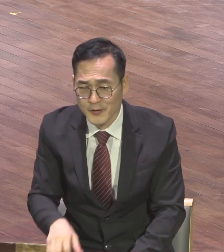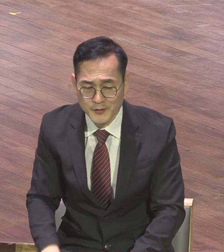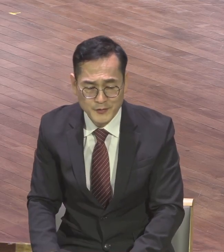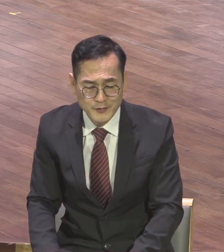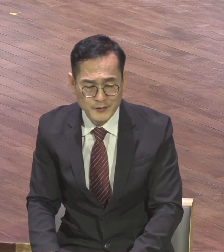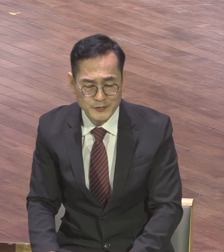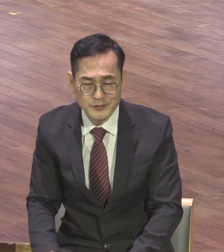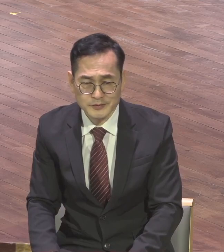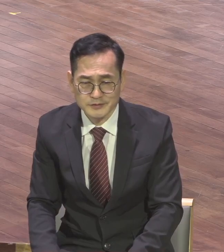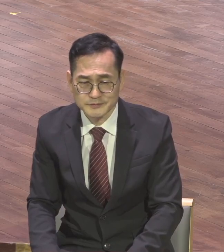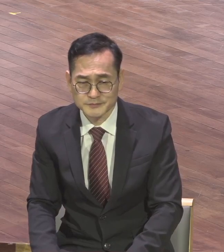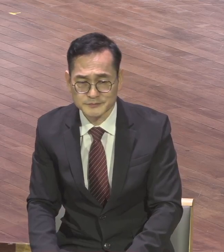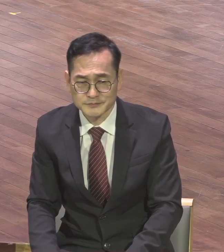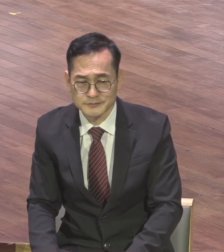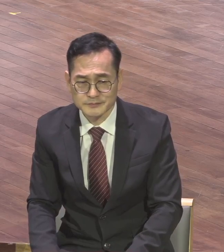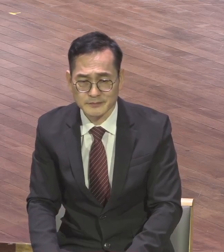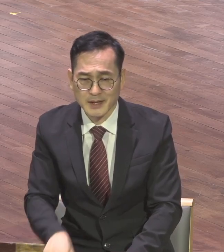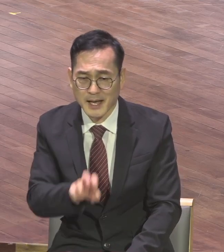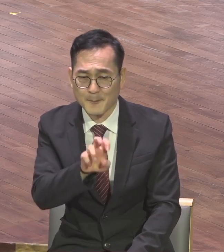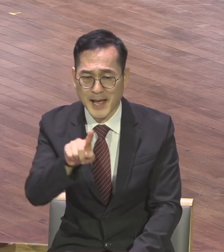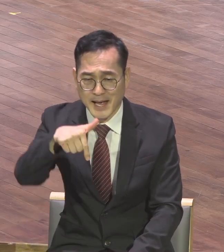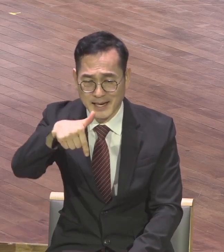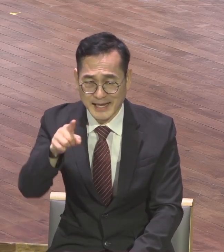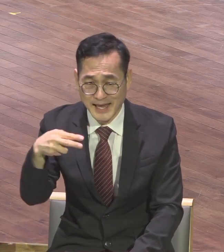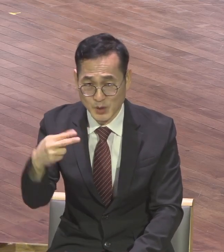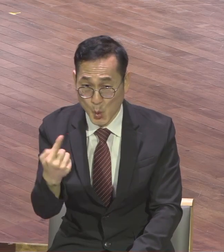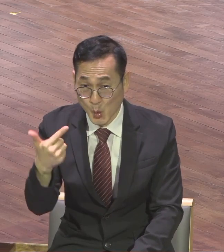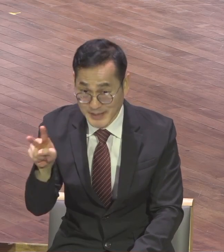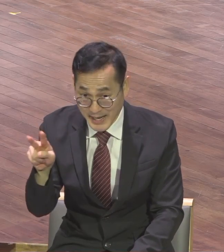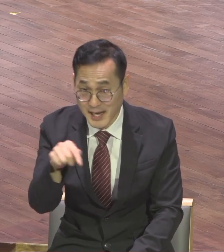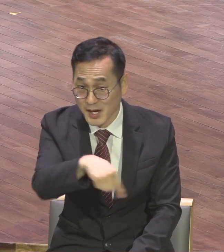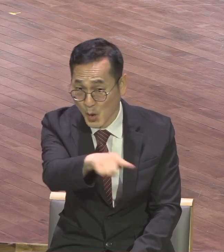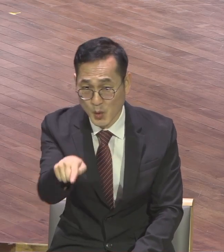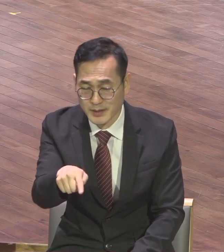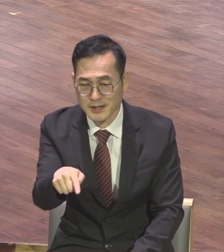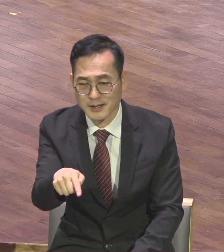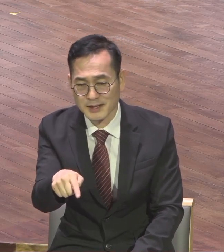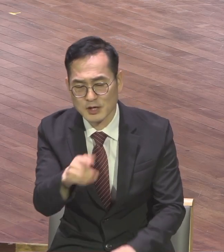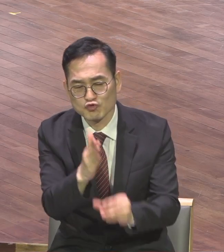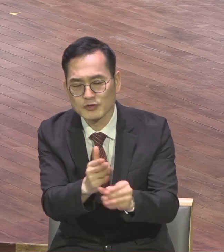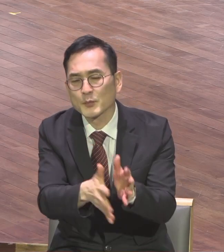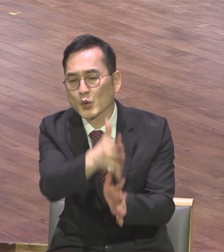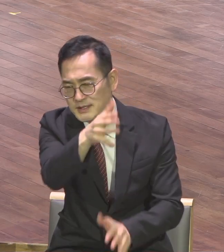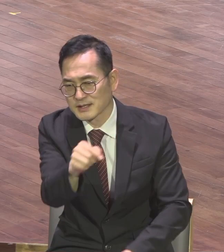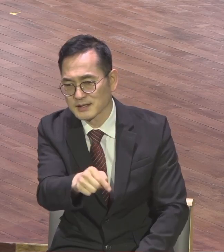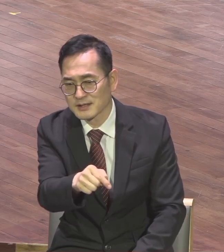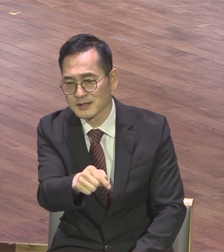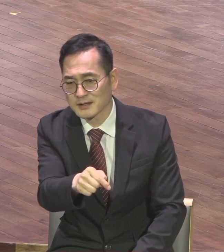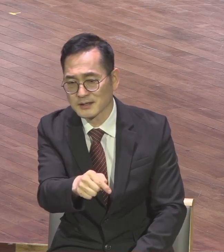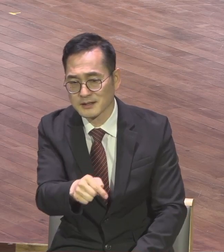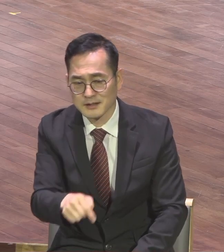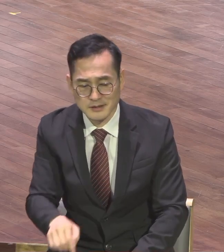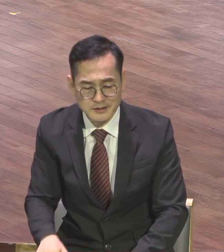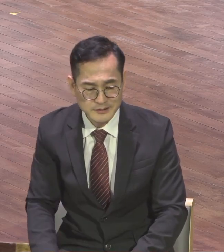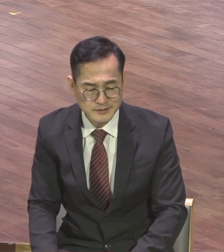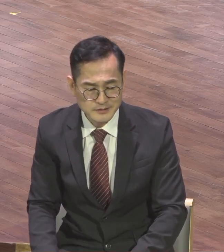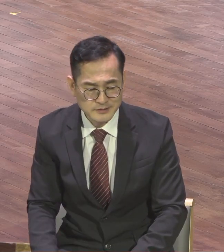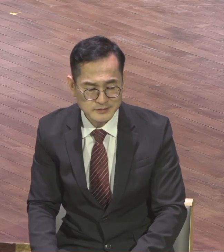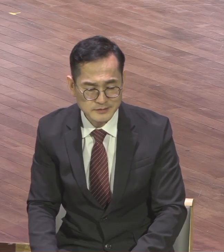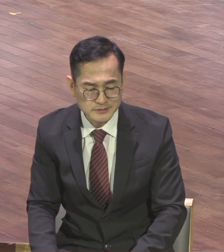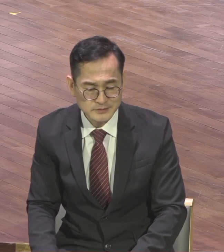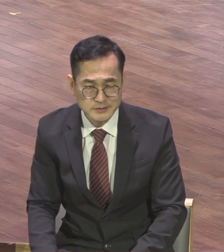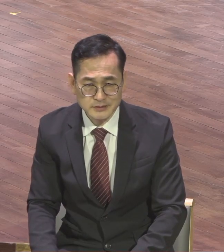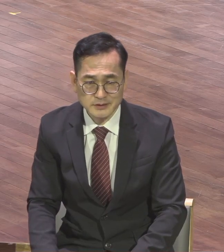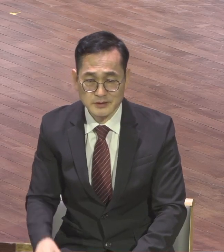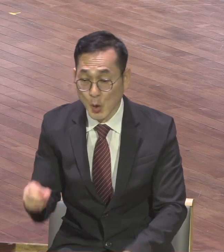이 바울이 전략적으로 이 현장을 파고 들어가는데 데살로니가는 지금 그리스예요. 지금 그리스 수도가